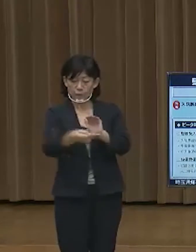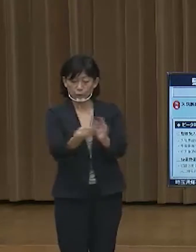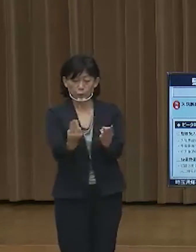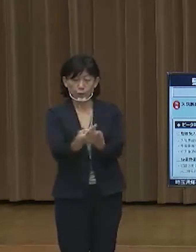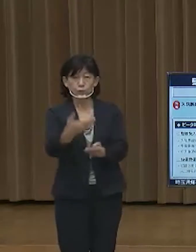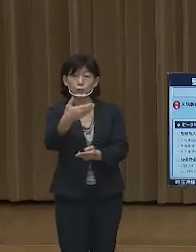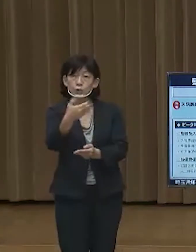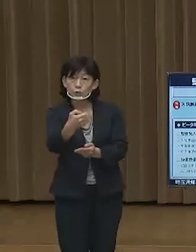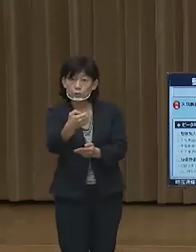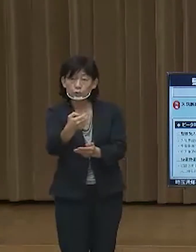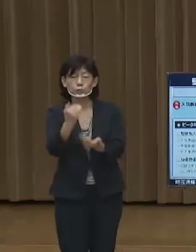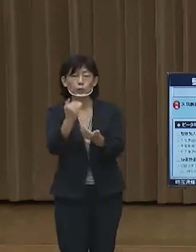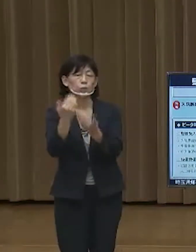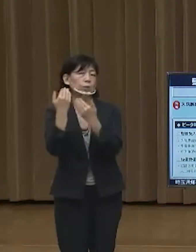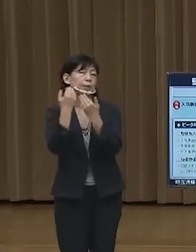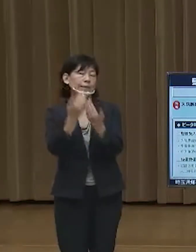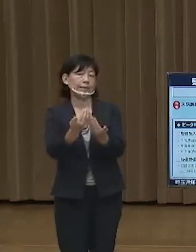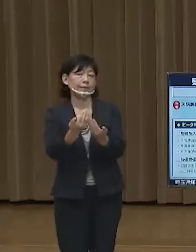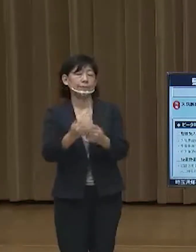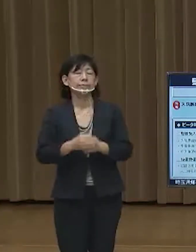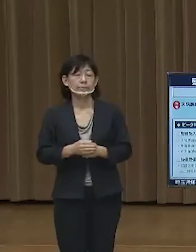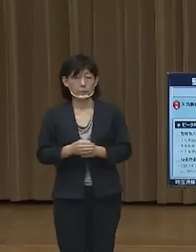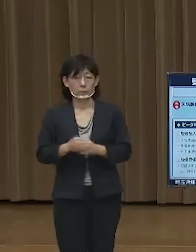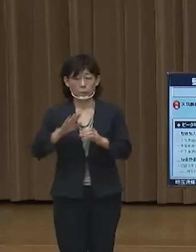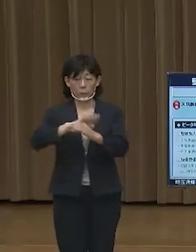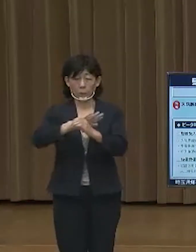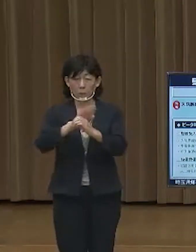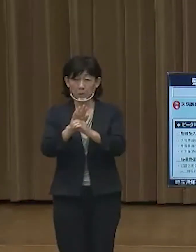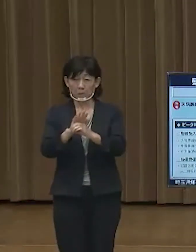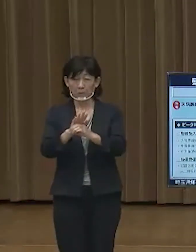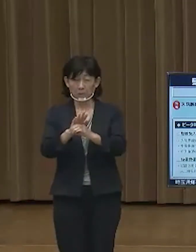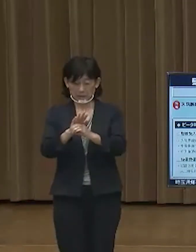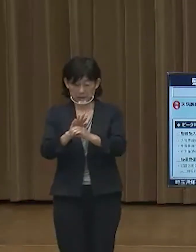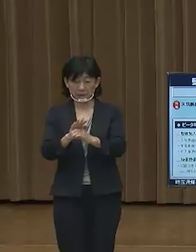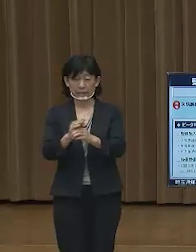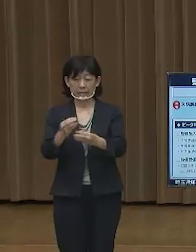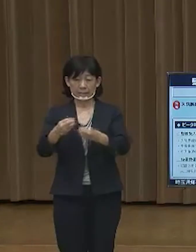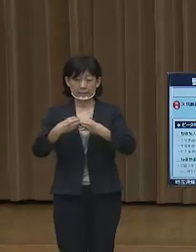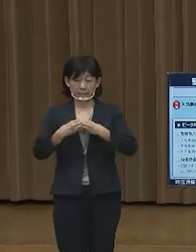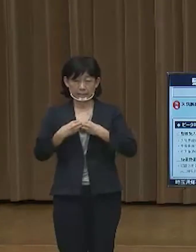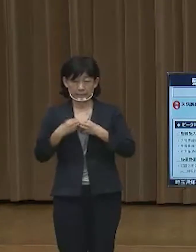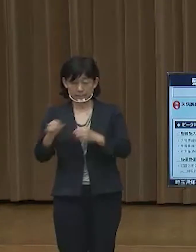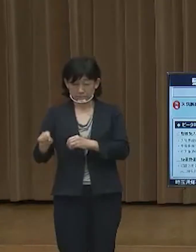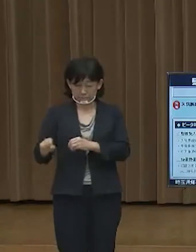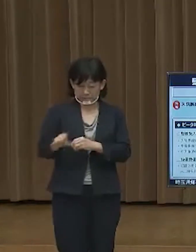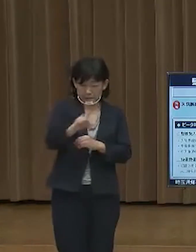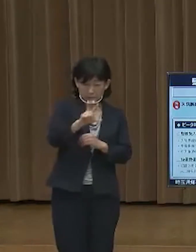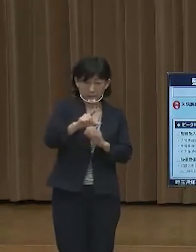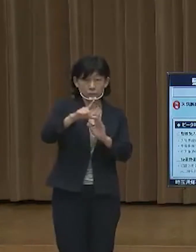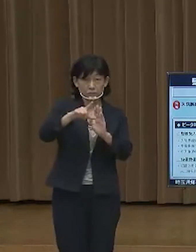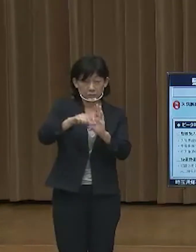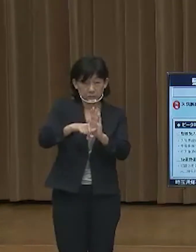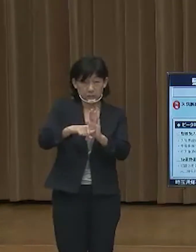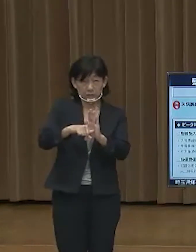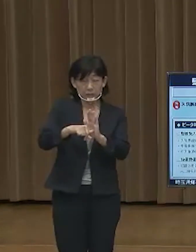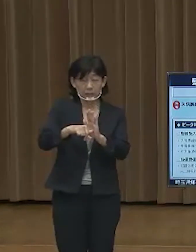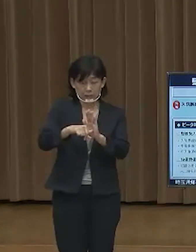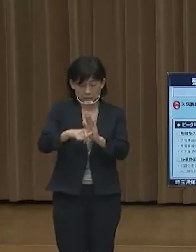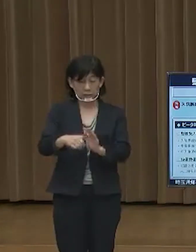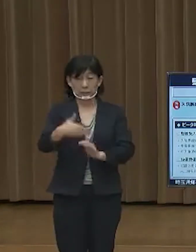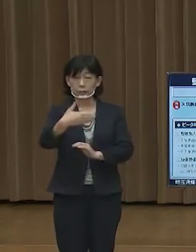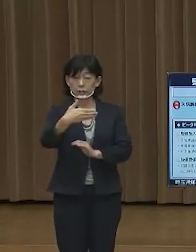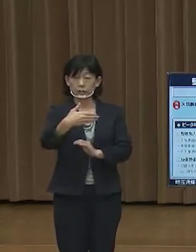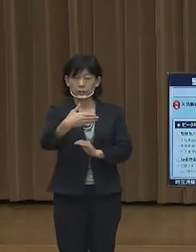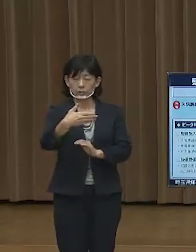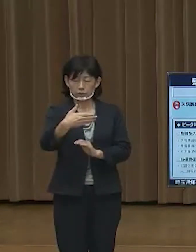はい、これはもうピーク時には確保できる病床として今日現在もうしっかり、確保できたってい